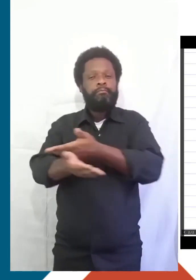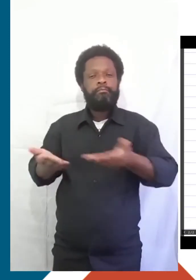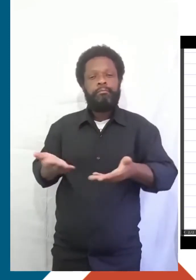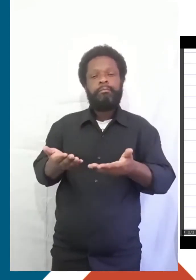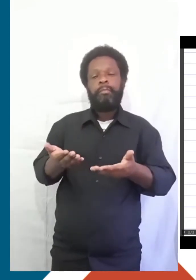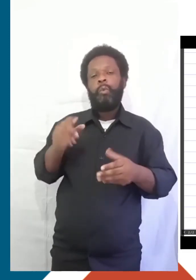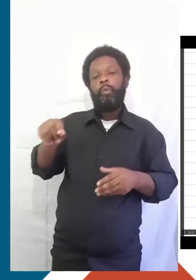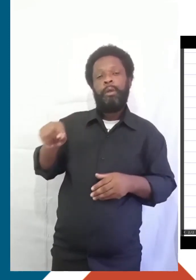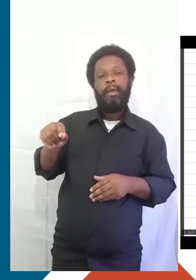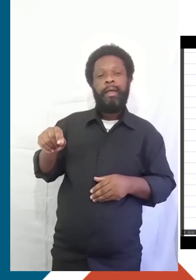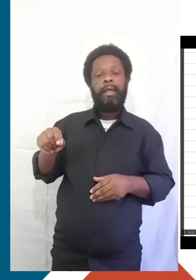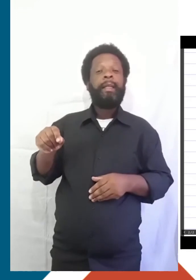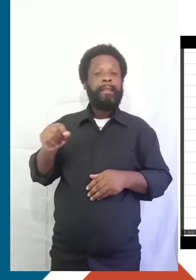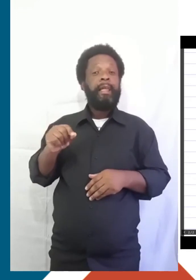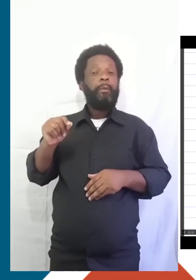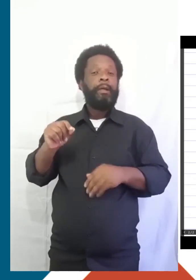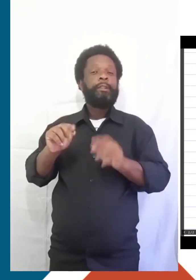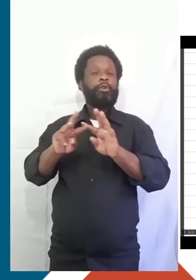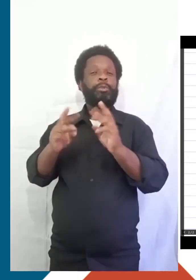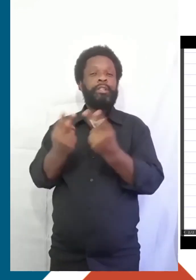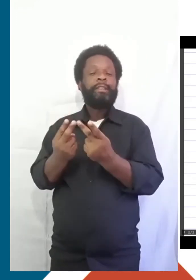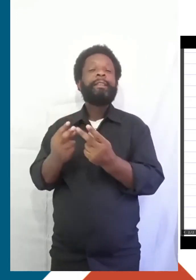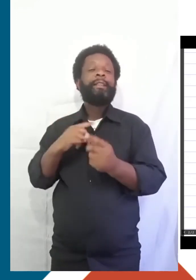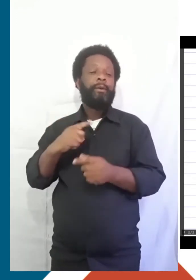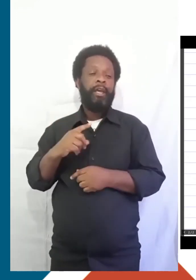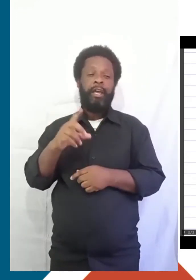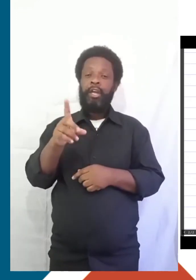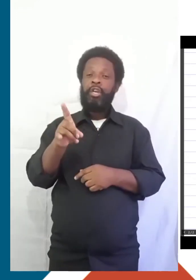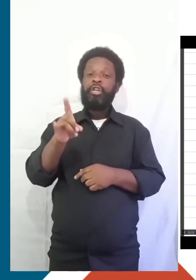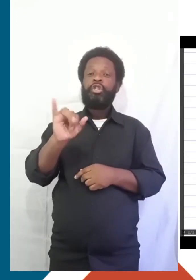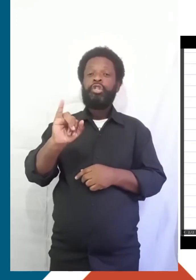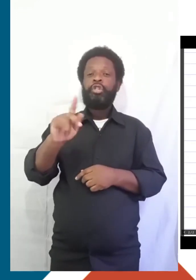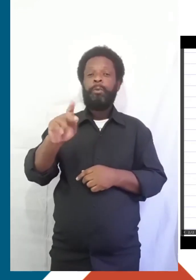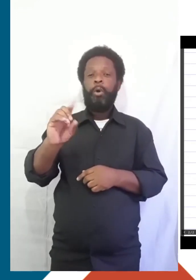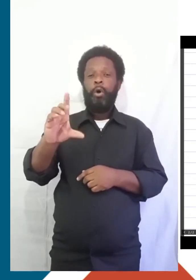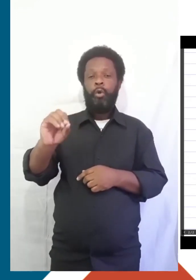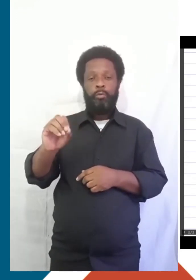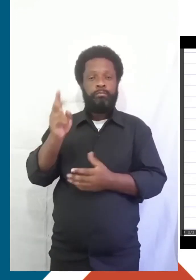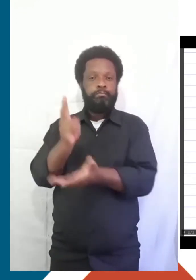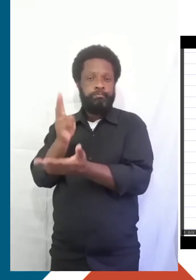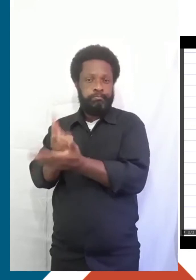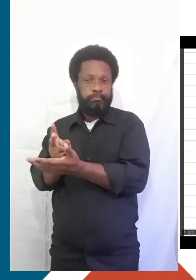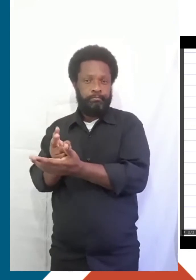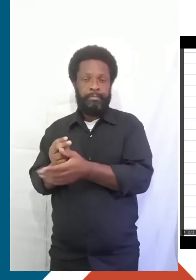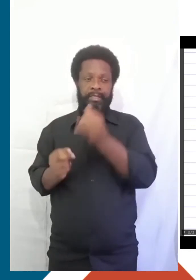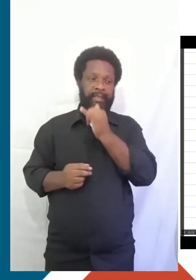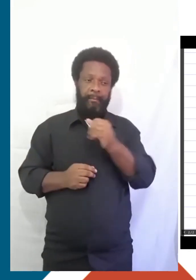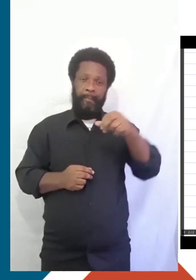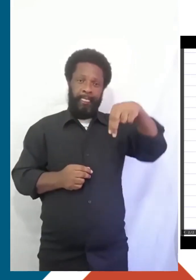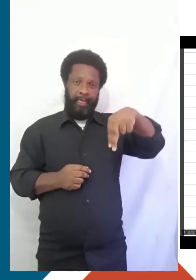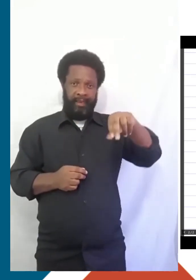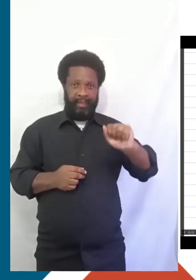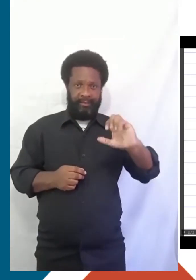ele interage com uma substância que tem um dipolo permanente.